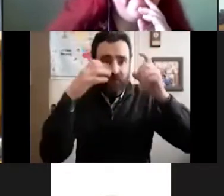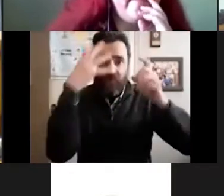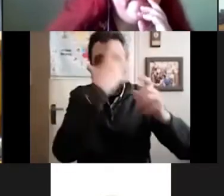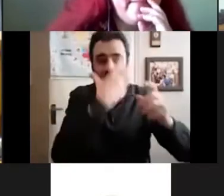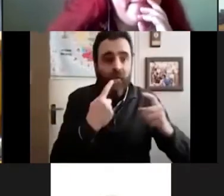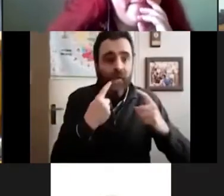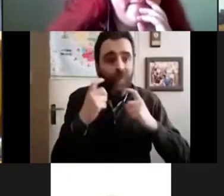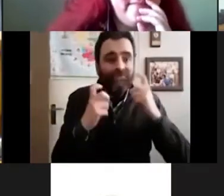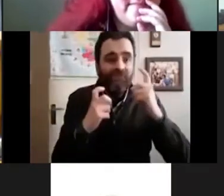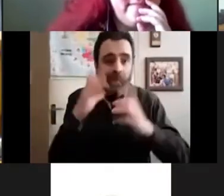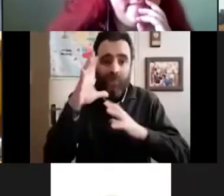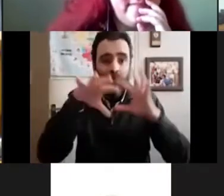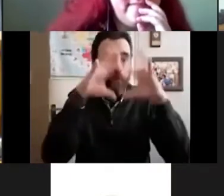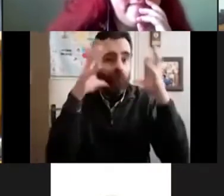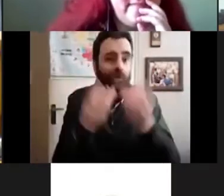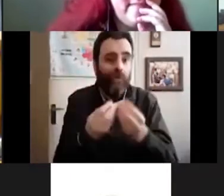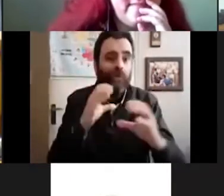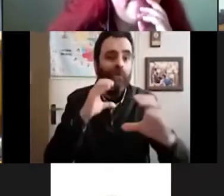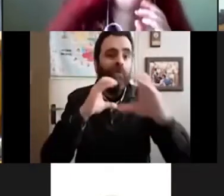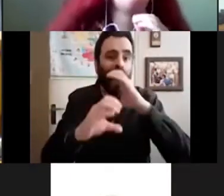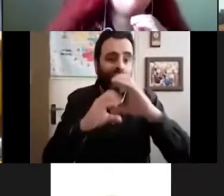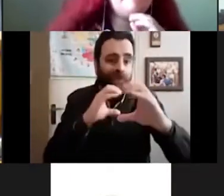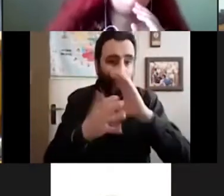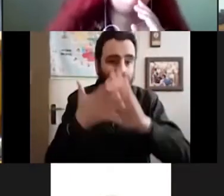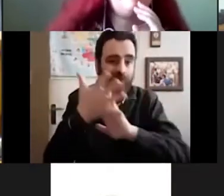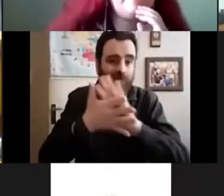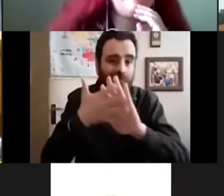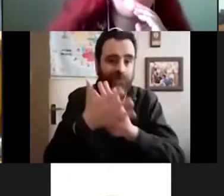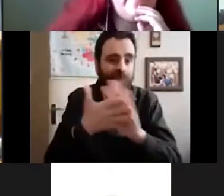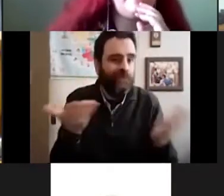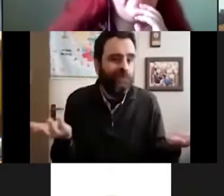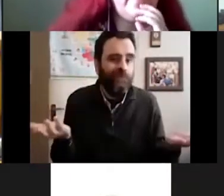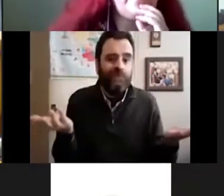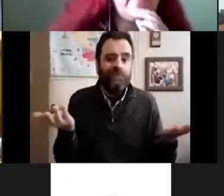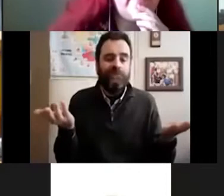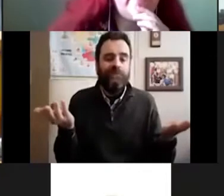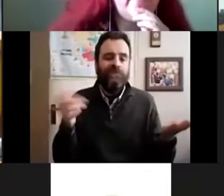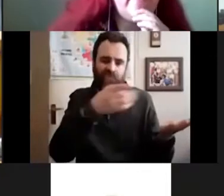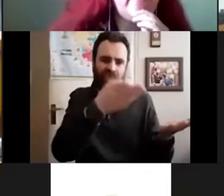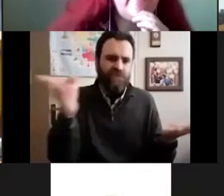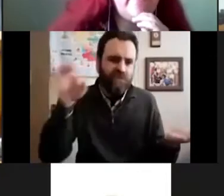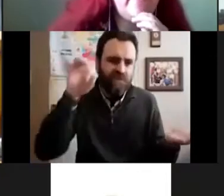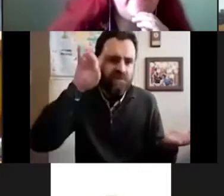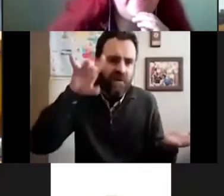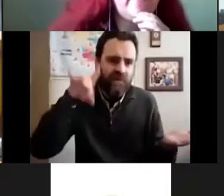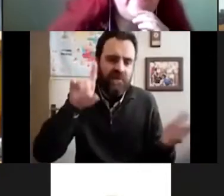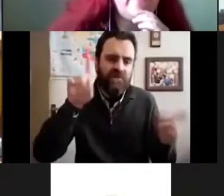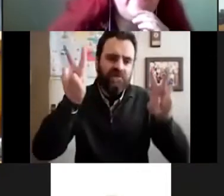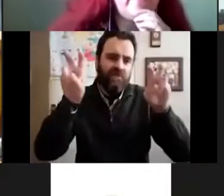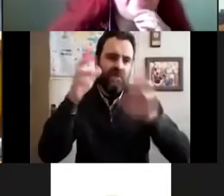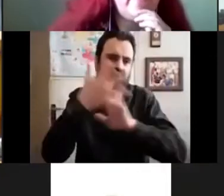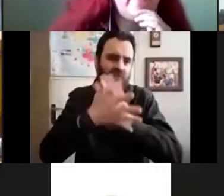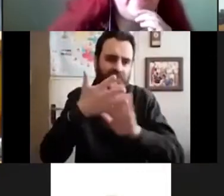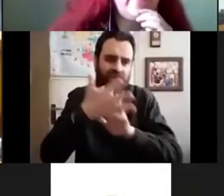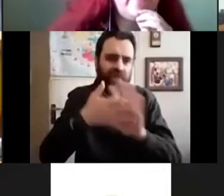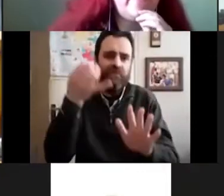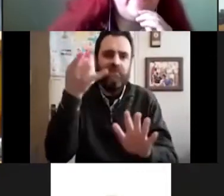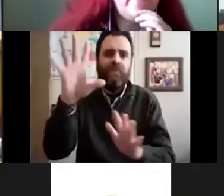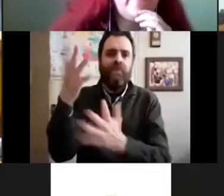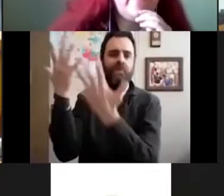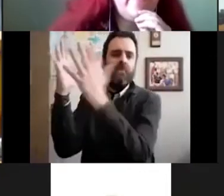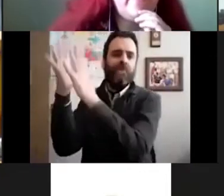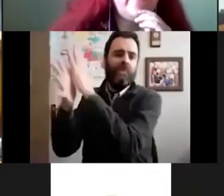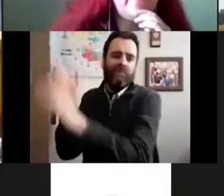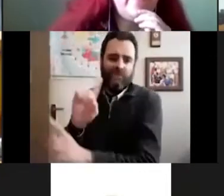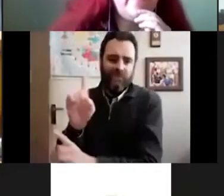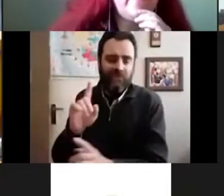que leer los labios, es para la expresión facial, la expresión de nuestro rostro, que es completa es necesaria para la comunicación completa en lengua de señas también. Ustedes